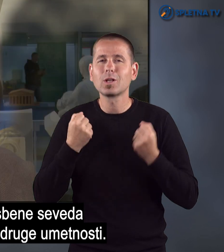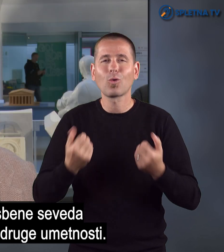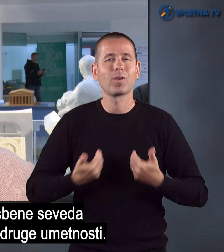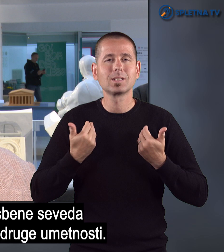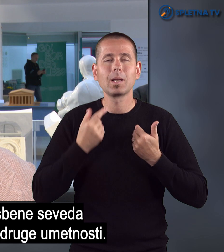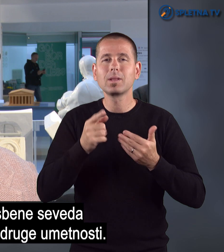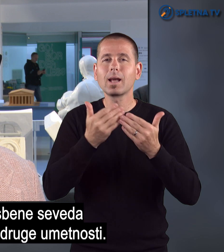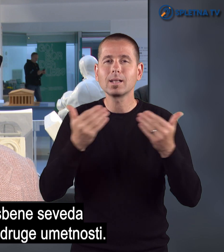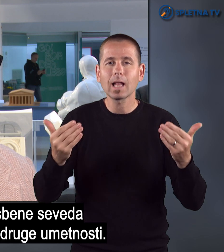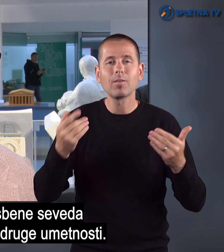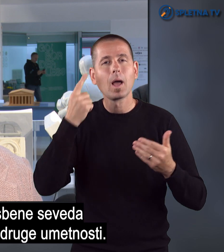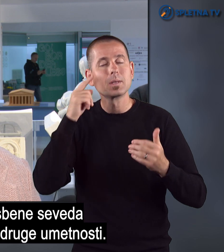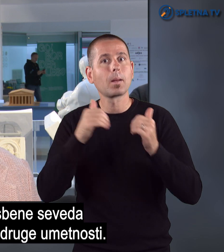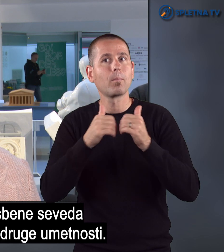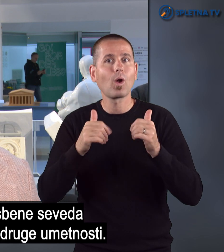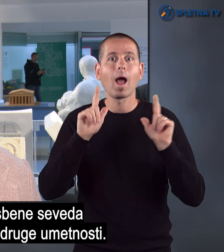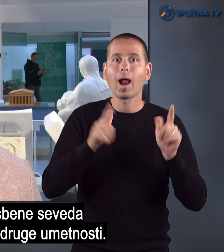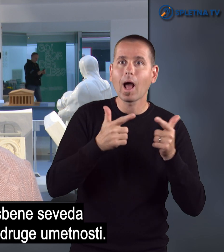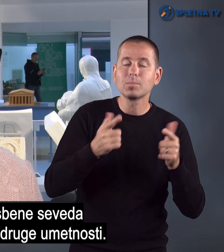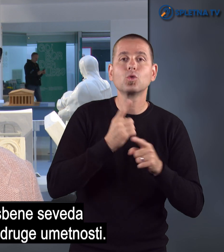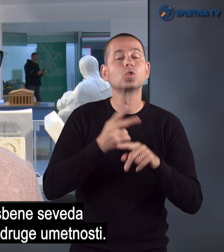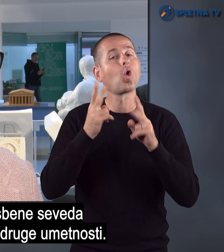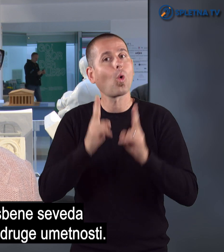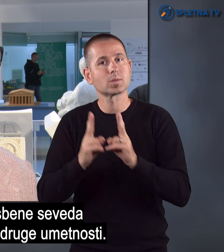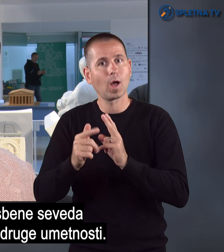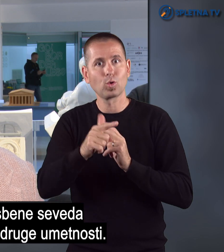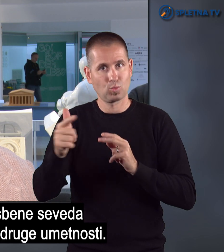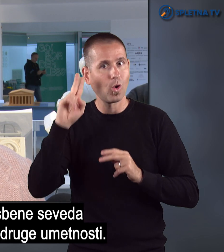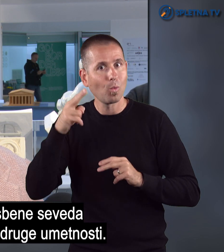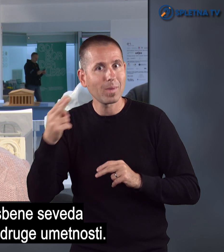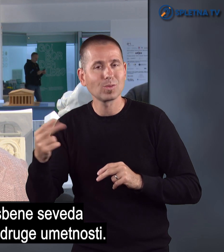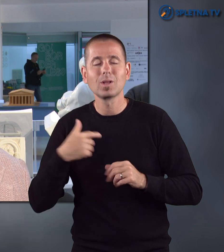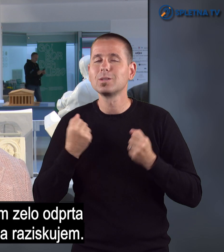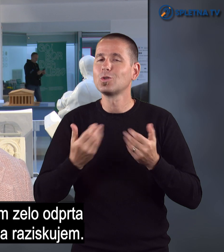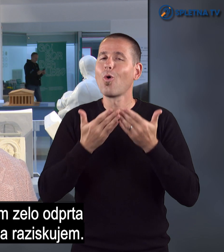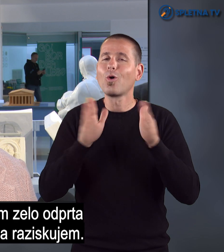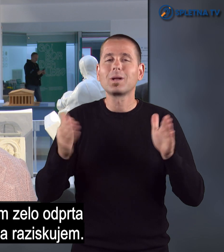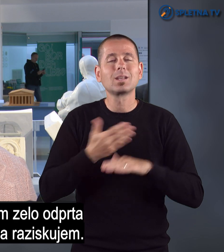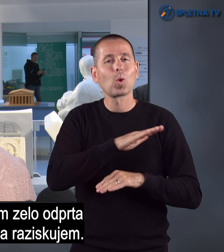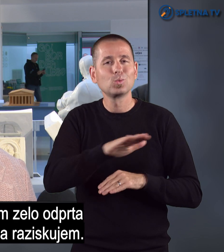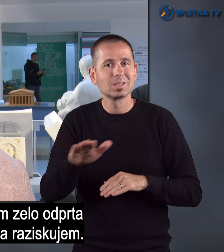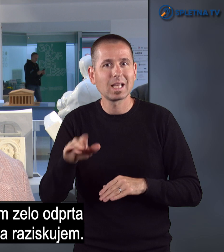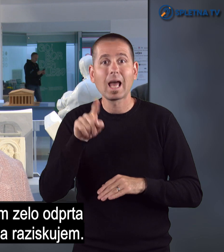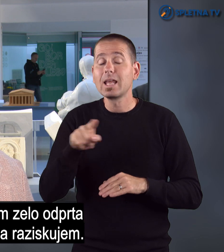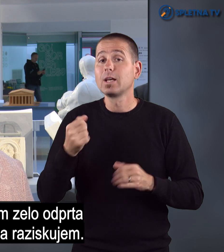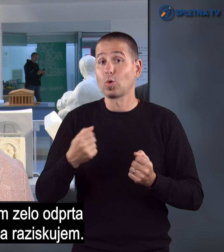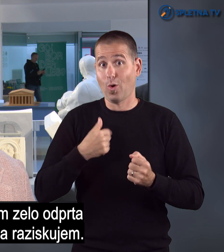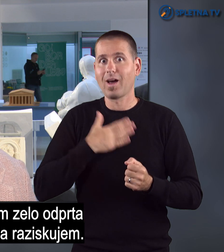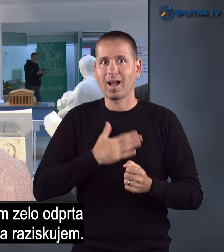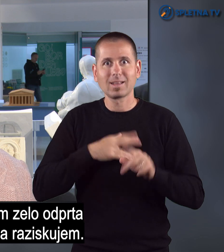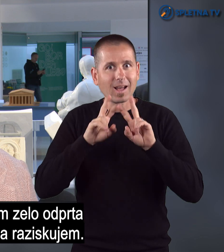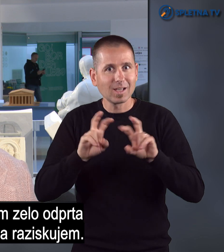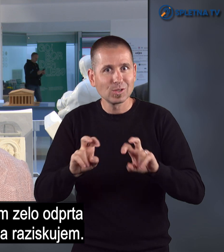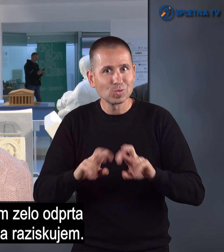te razstave, zato ker seveda poleg glasbene obstajajo tudi druge umetnosti, in sem za vse zelo odprta in zelo